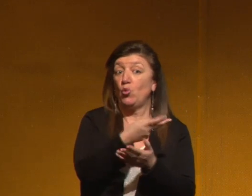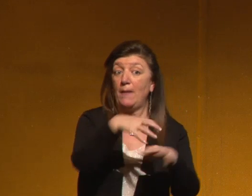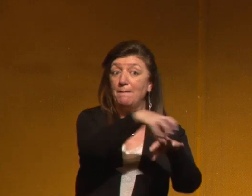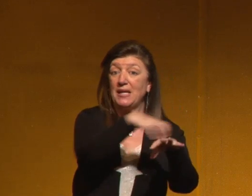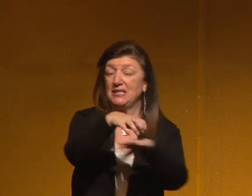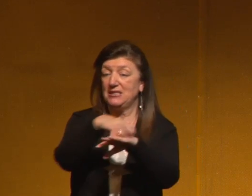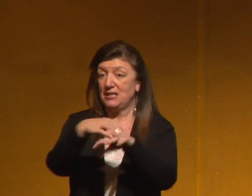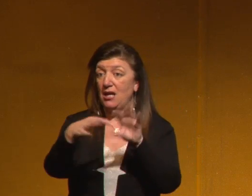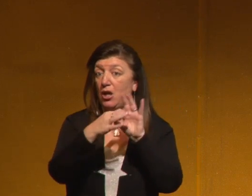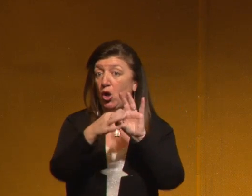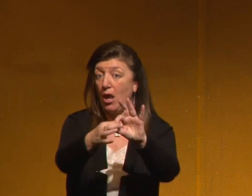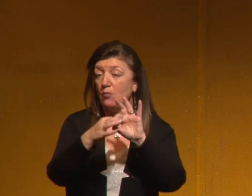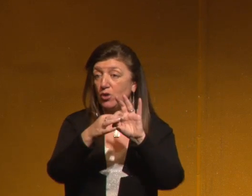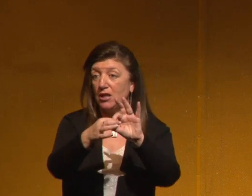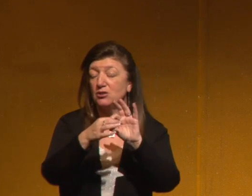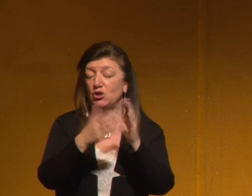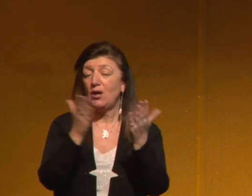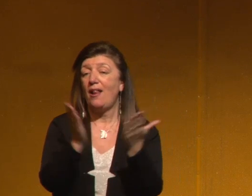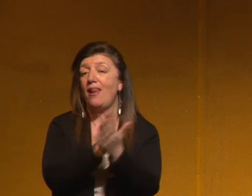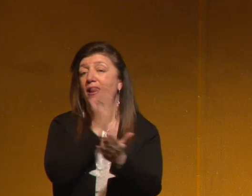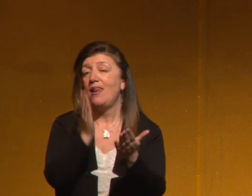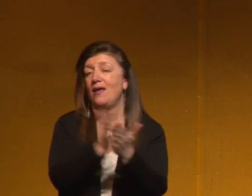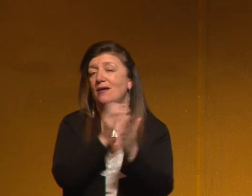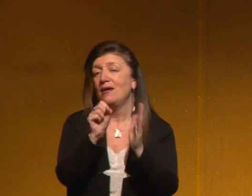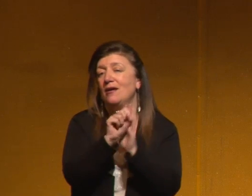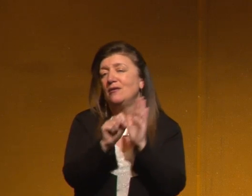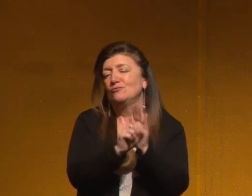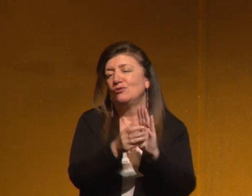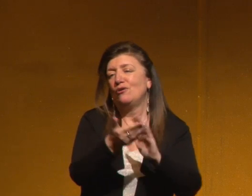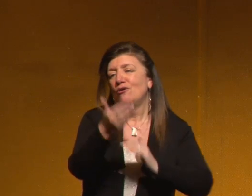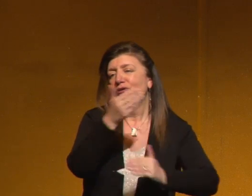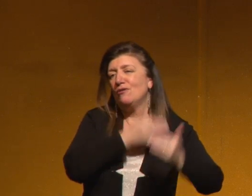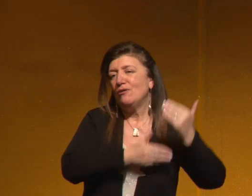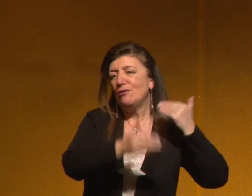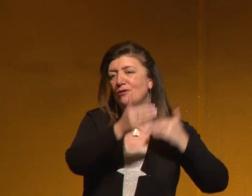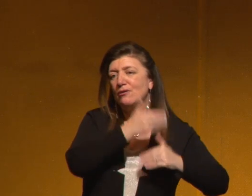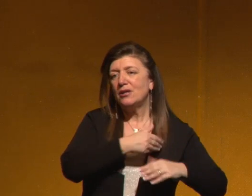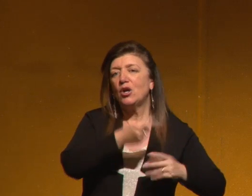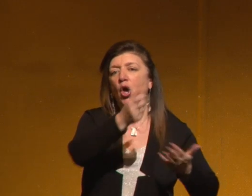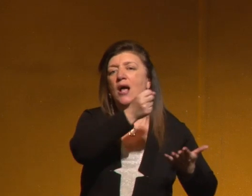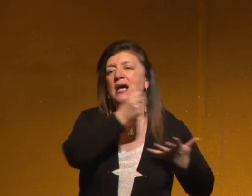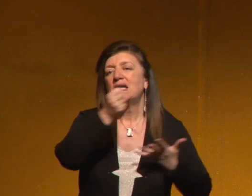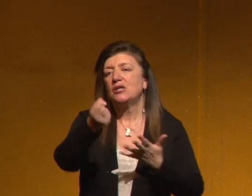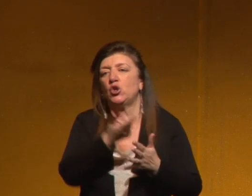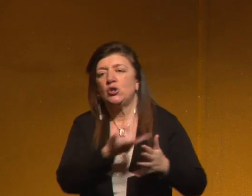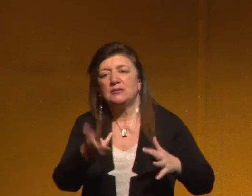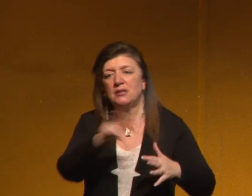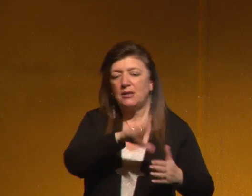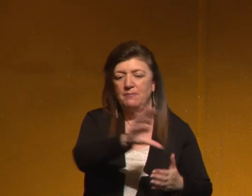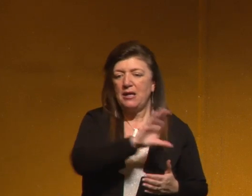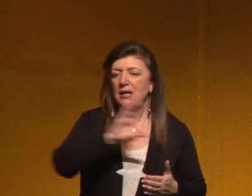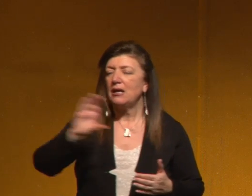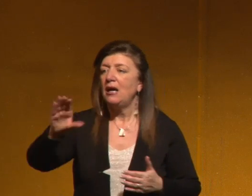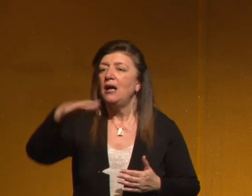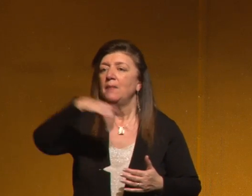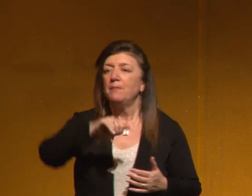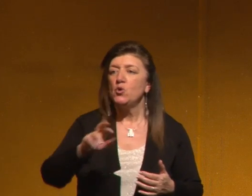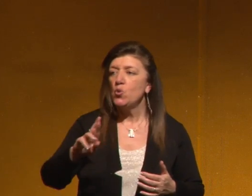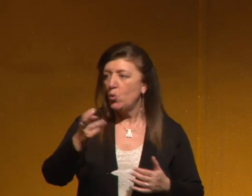libraio febbraio storico nel nostro paese abbiamo triplicato le risorse insieme al mio stiamo facendo tra le varie cose